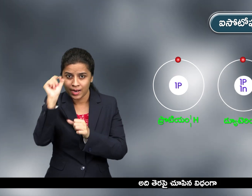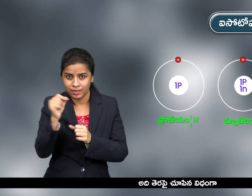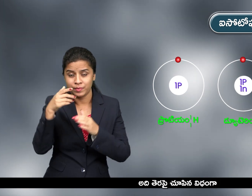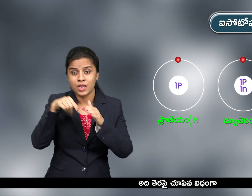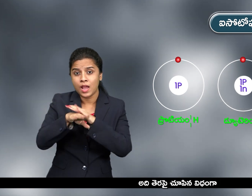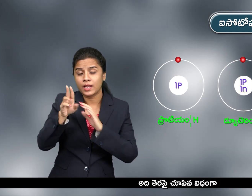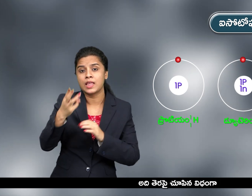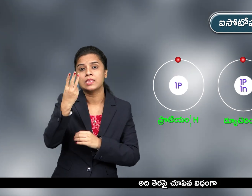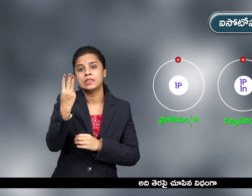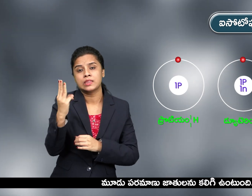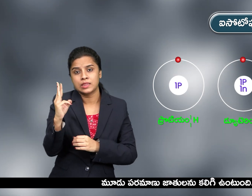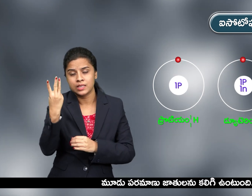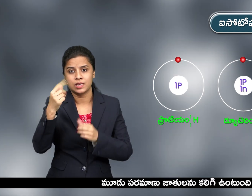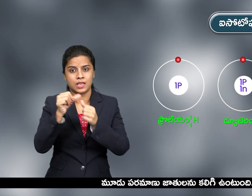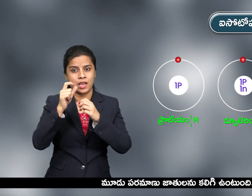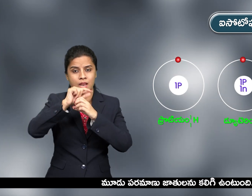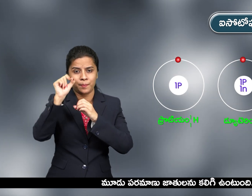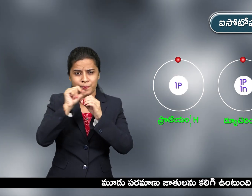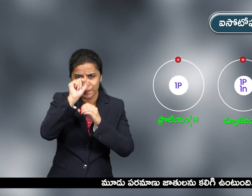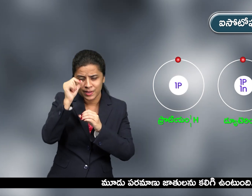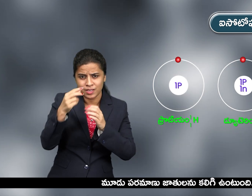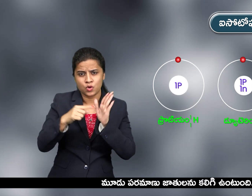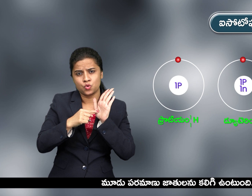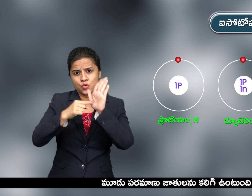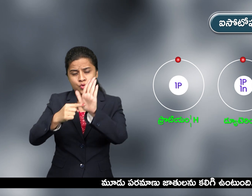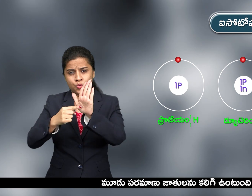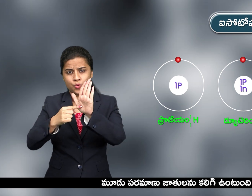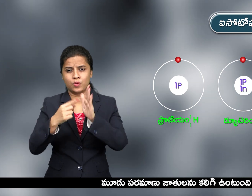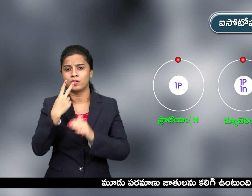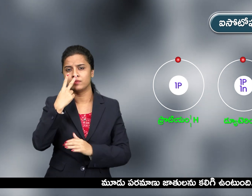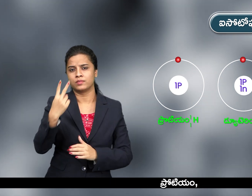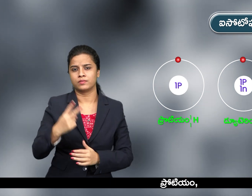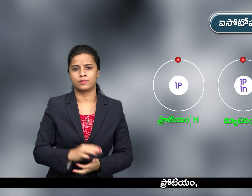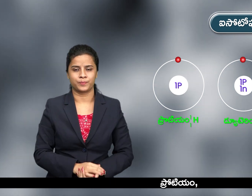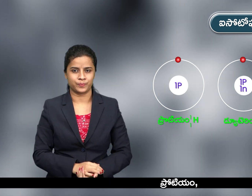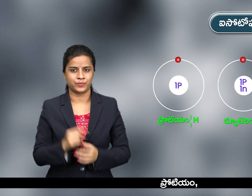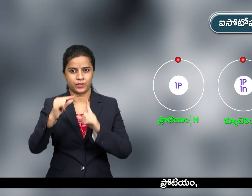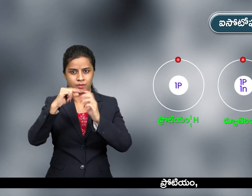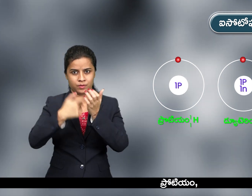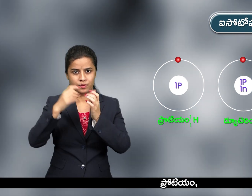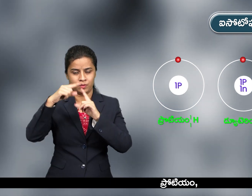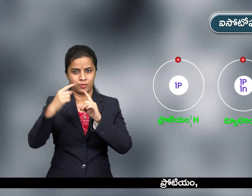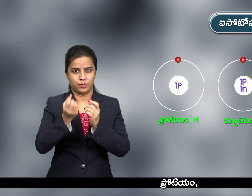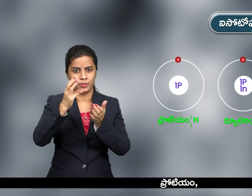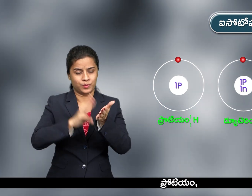తెరపై చూపిన విధంగా 3 పరమాణు జాతులను కలిగి ఉంటుంది: ప్రోటియం,